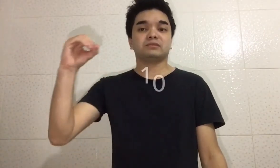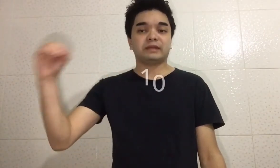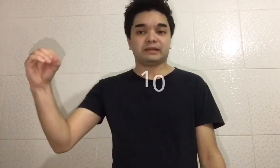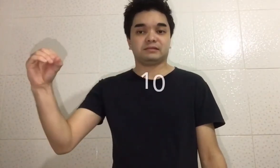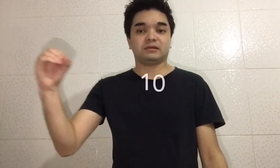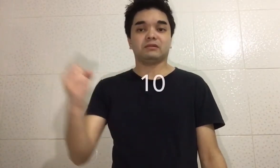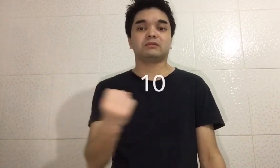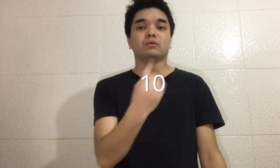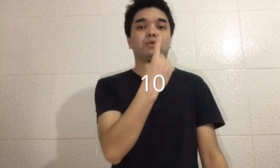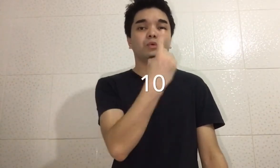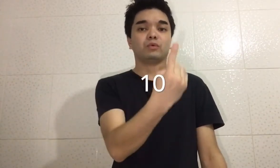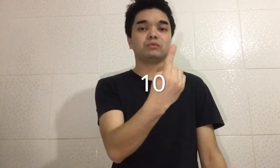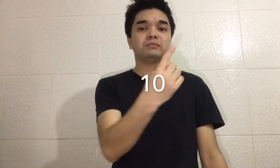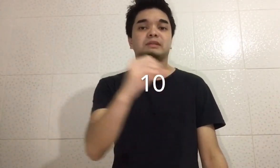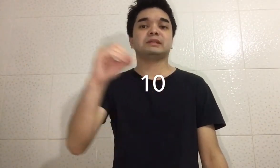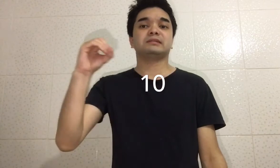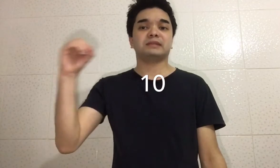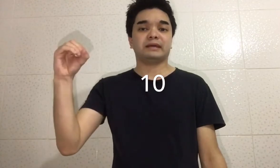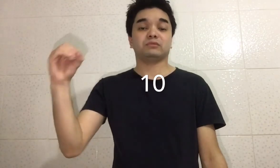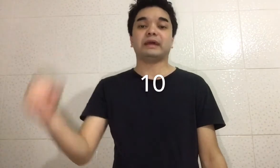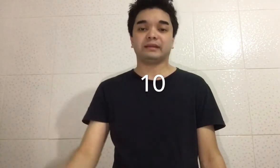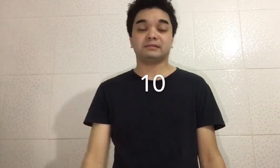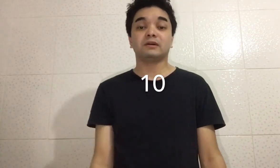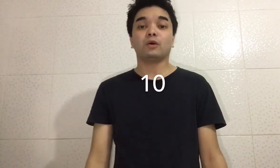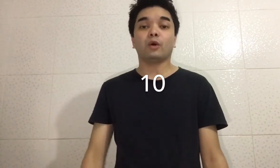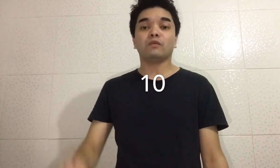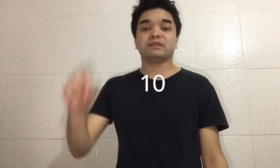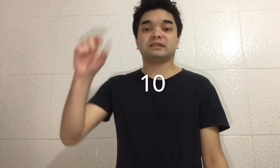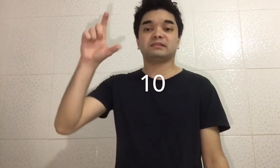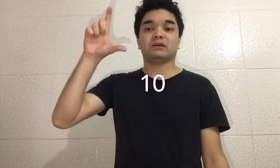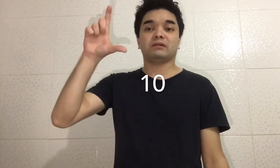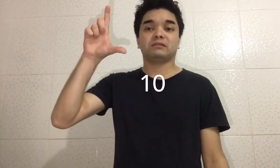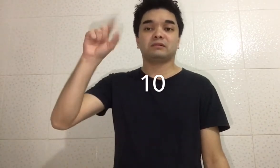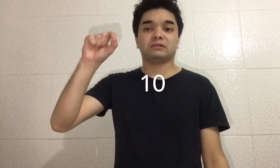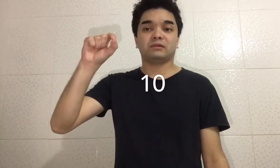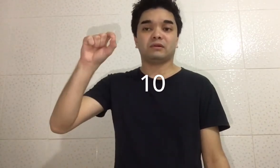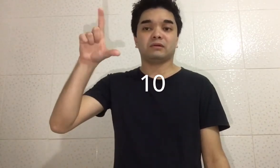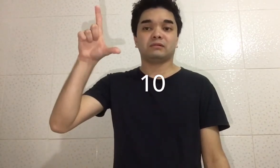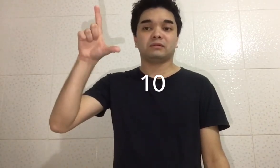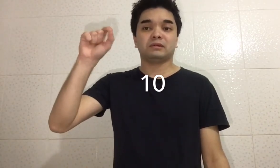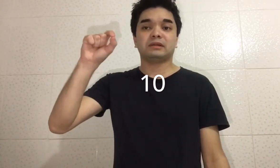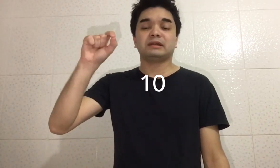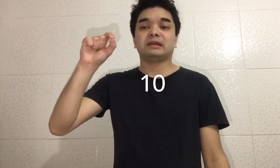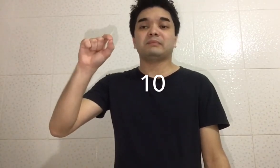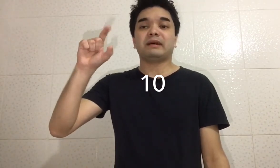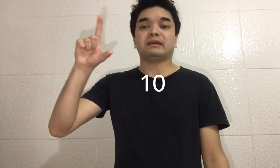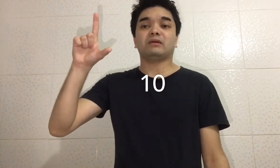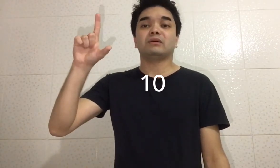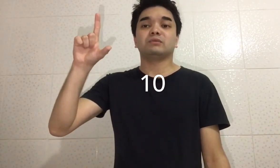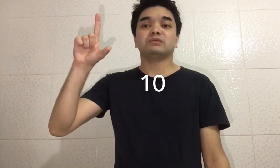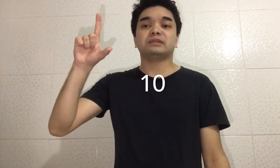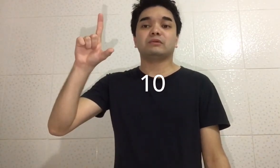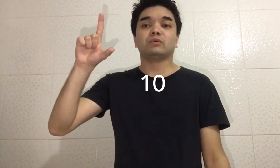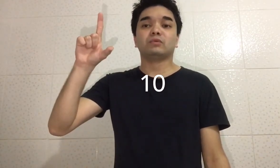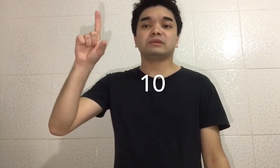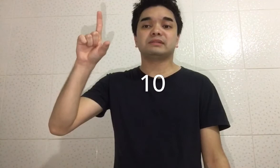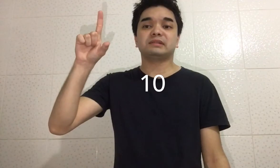o 10. 1 e 0, 10. Ou fazer assim, ó. Ó. Reparem, ó. O 1 em cima